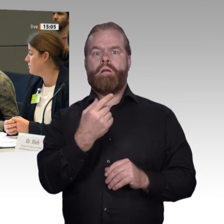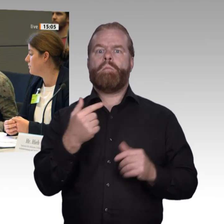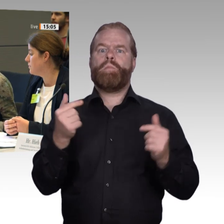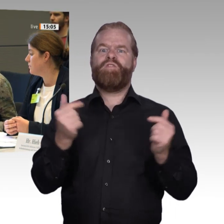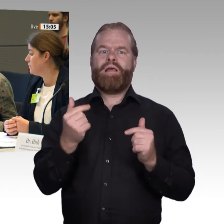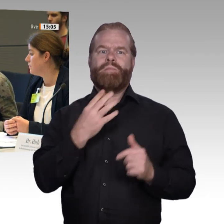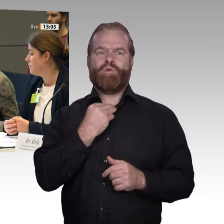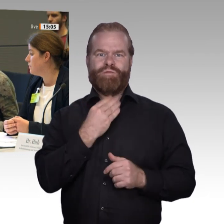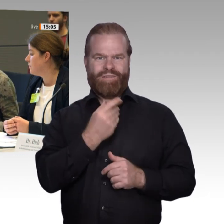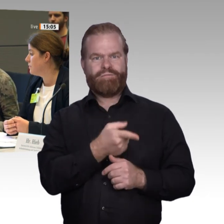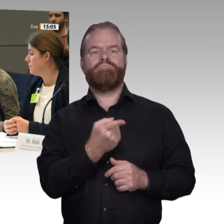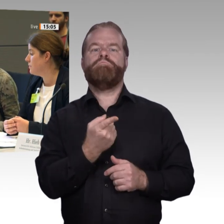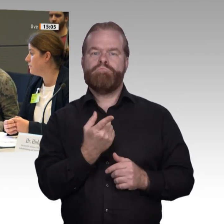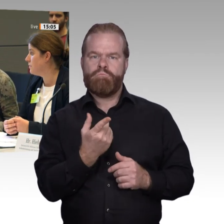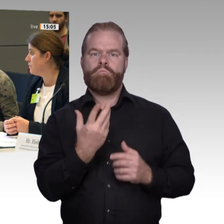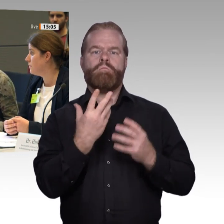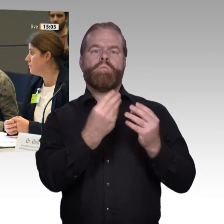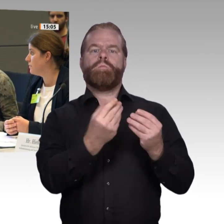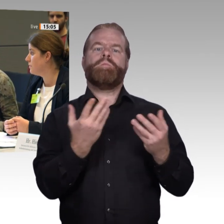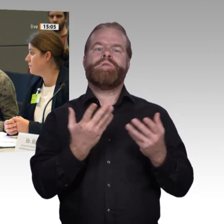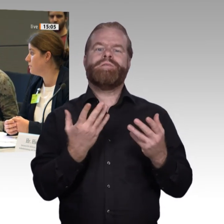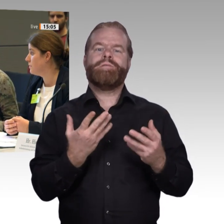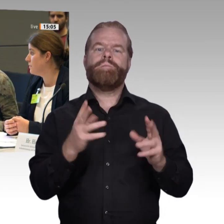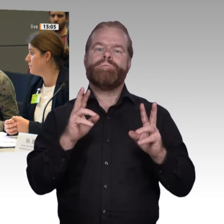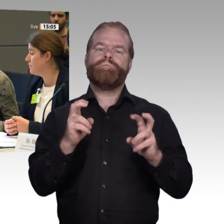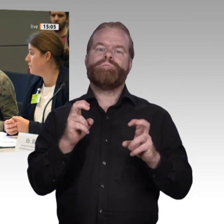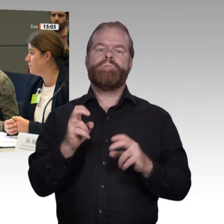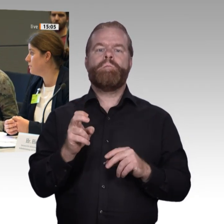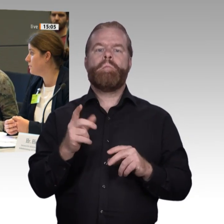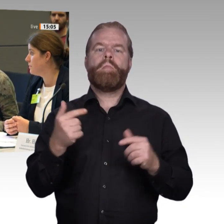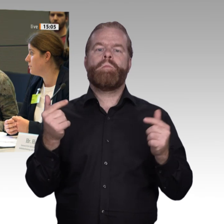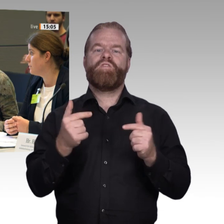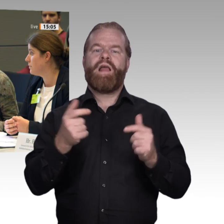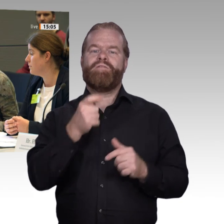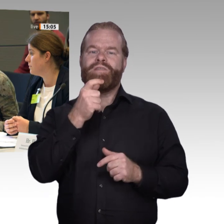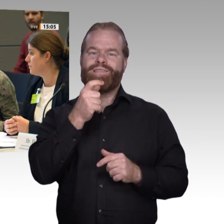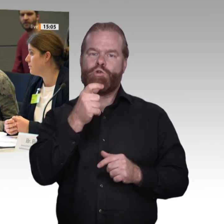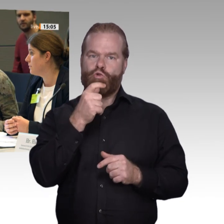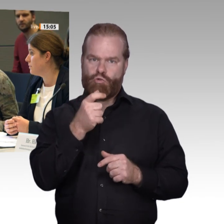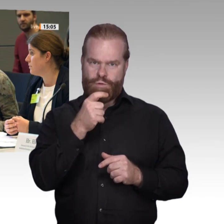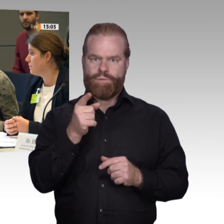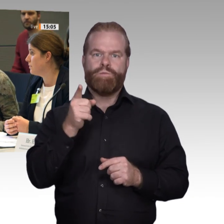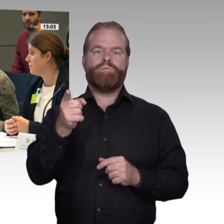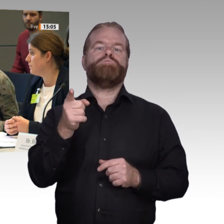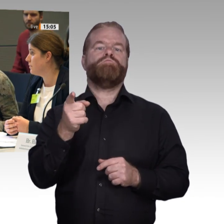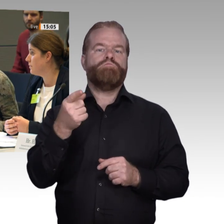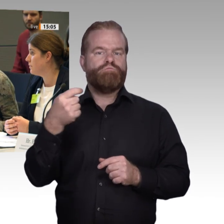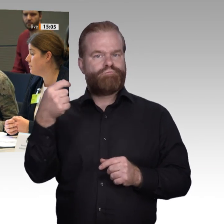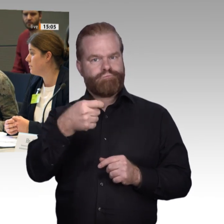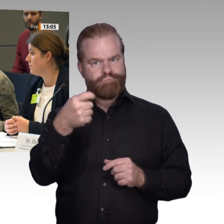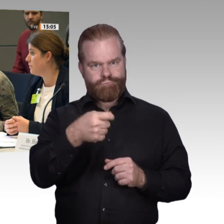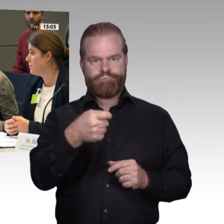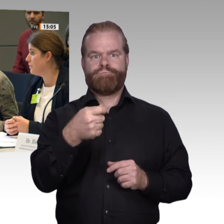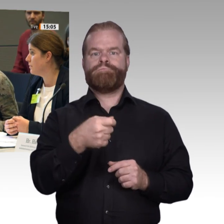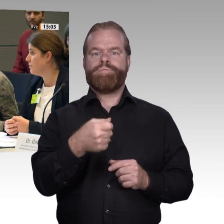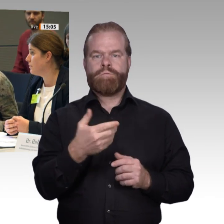tragen die Pflegebedürftigen einen gewissen Anteil selbst, der über die Leistung der Pflegeversicherung hinaus wird. Die Pflegeversicherung sichert im